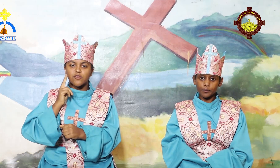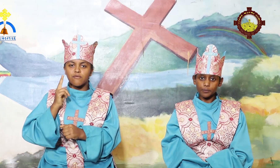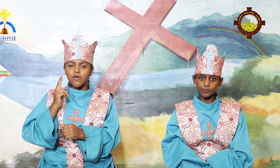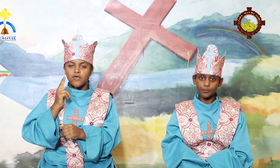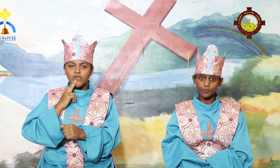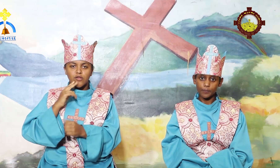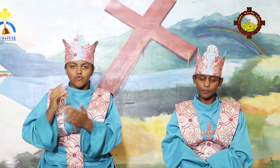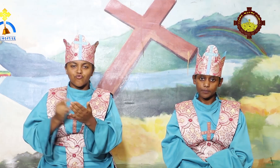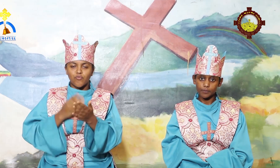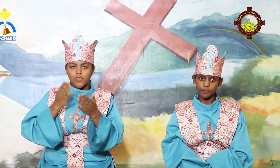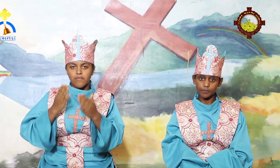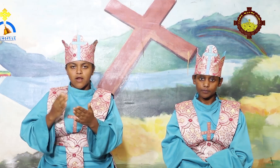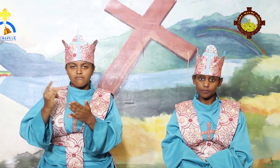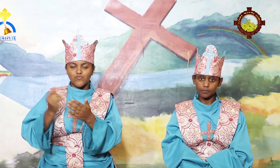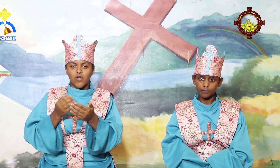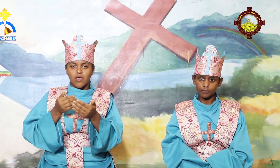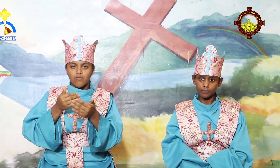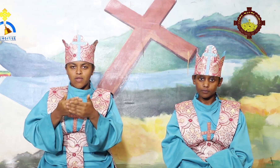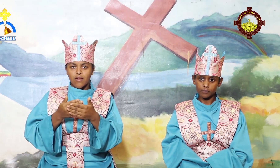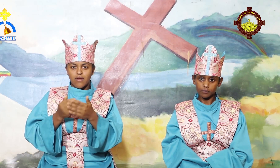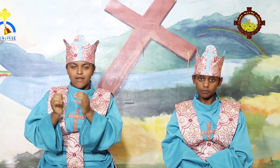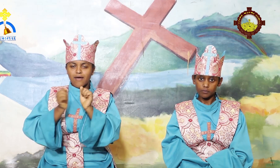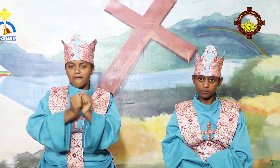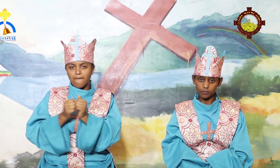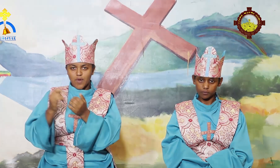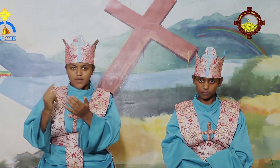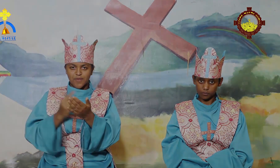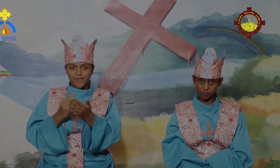መስማት የተሳናቸው መዘምራን መዝሙር ያቀርብልናል። አብረን እንዘምር።